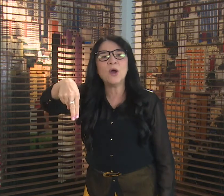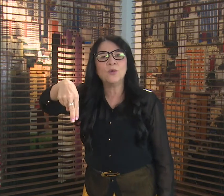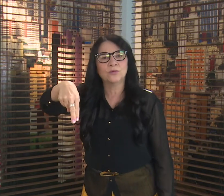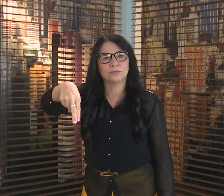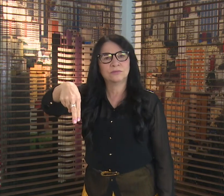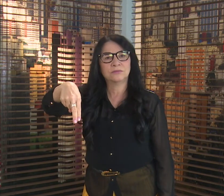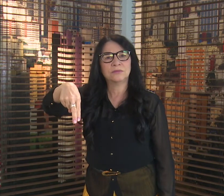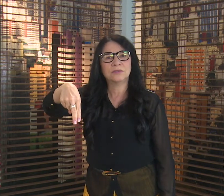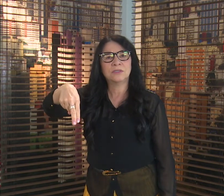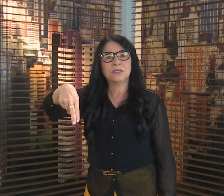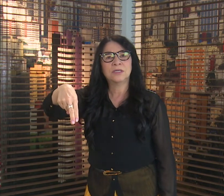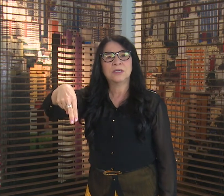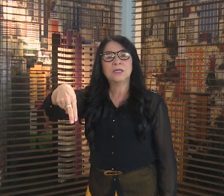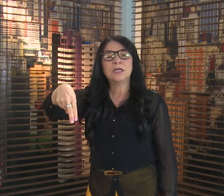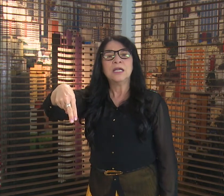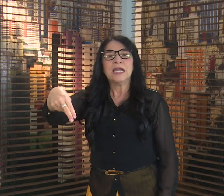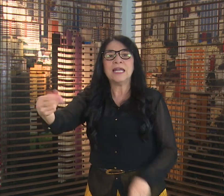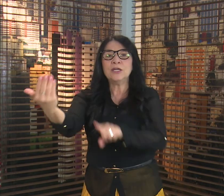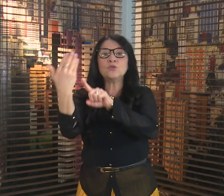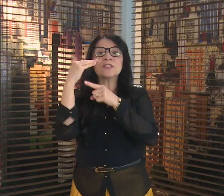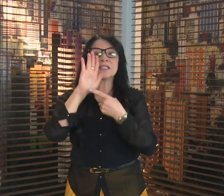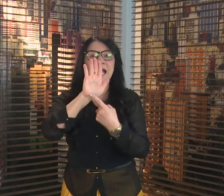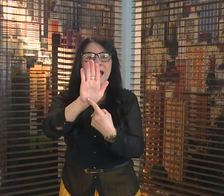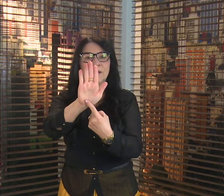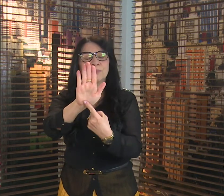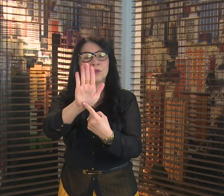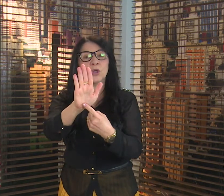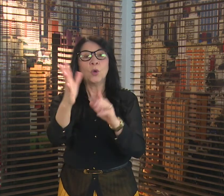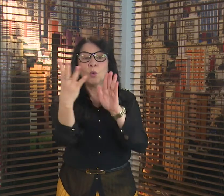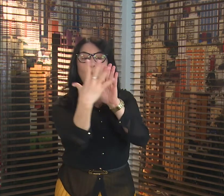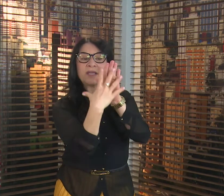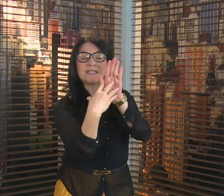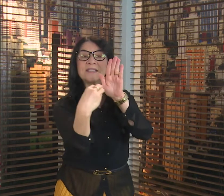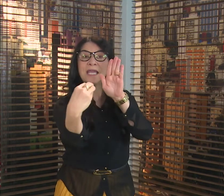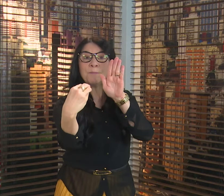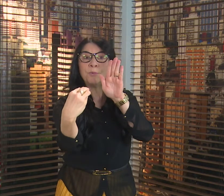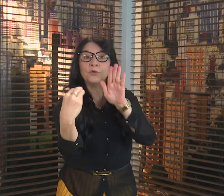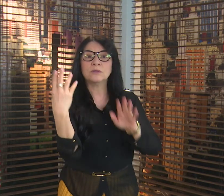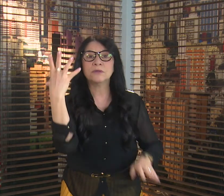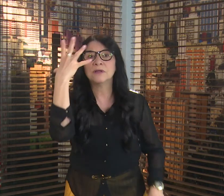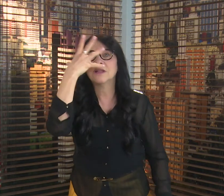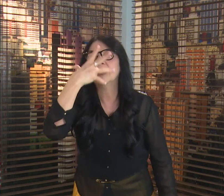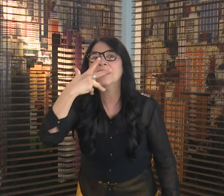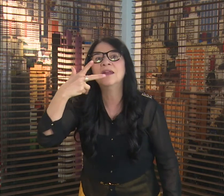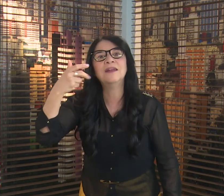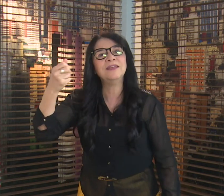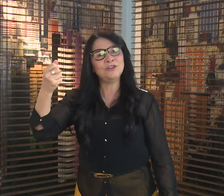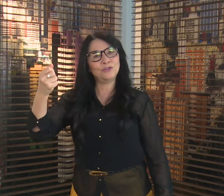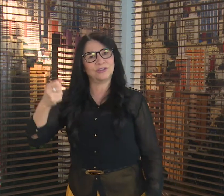Daniel, ele nos dá um exemplo lindo.